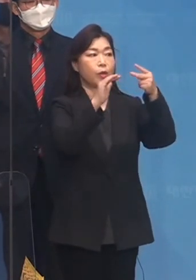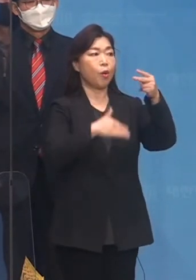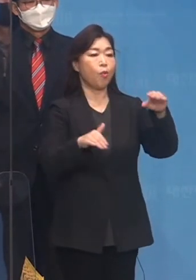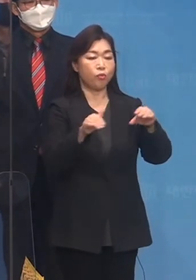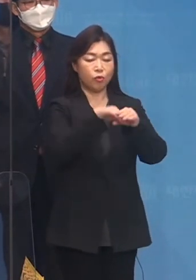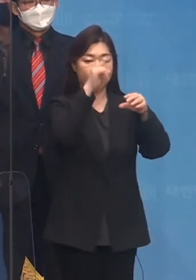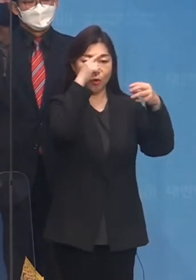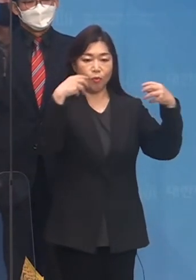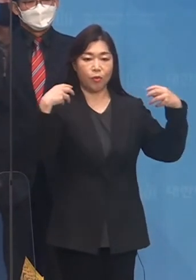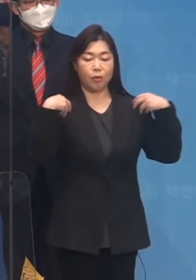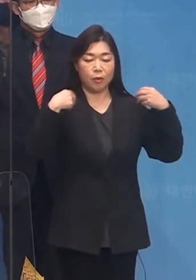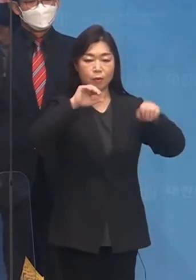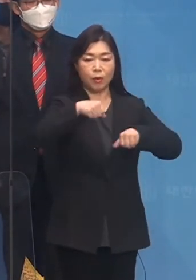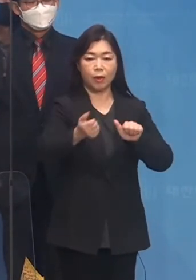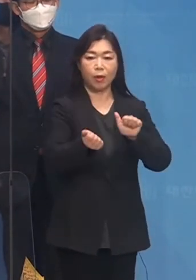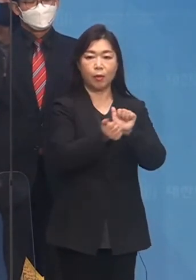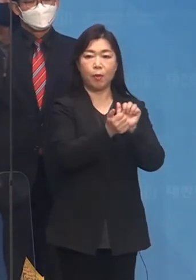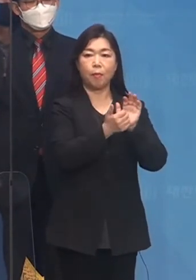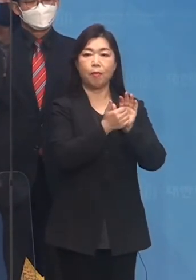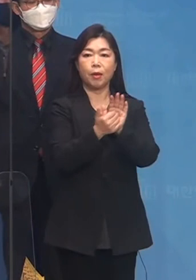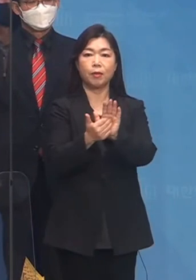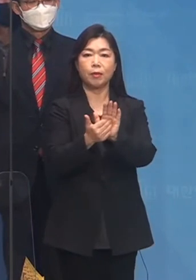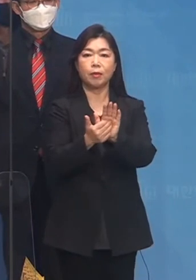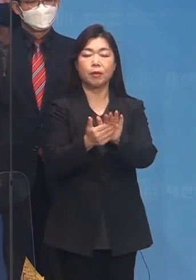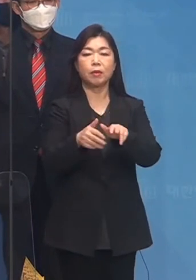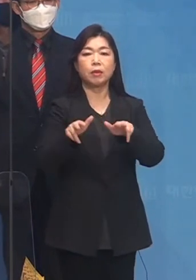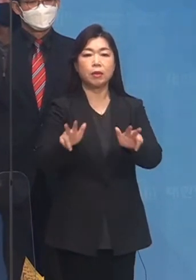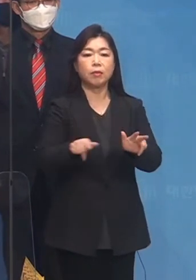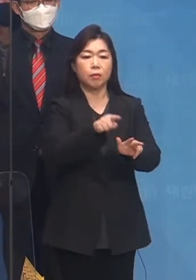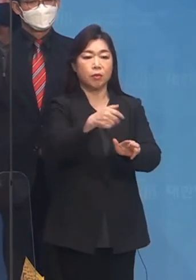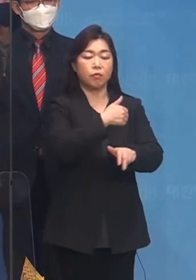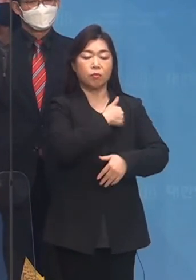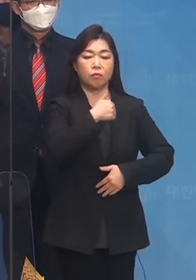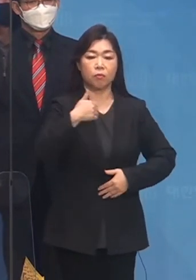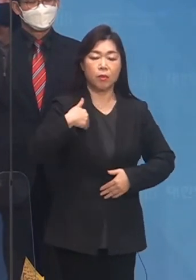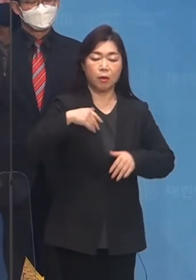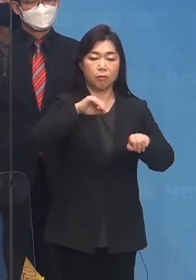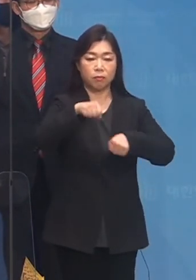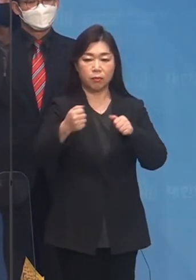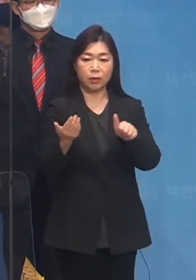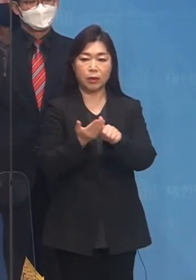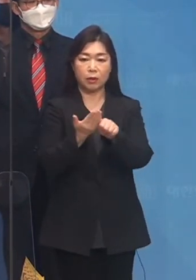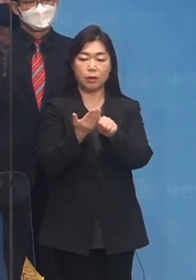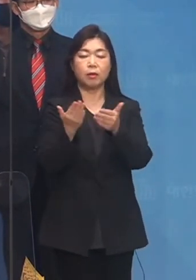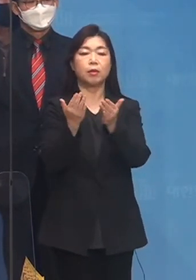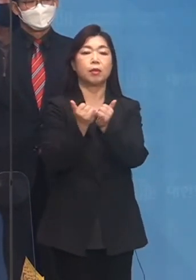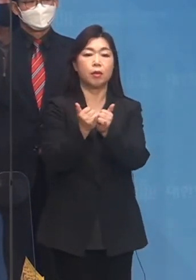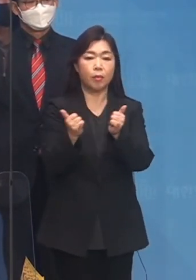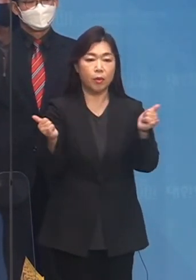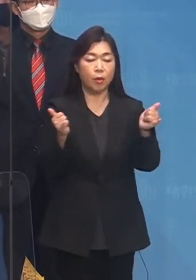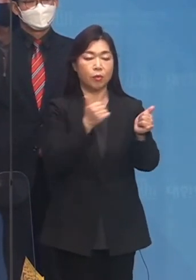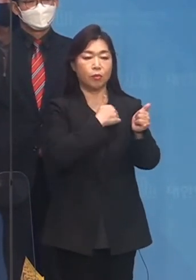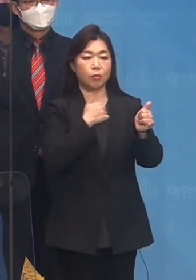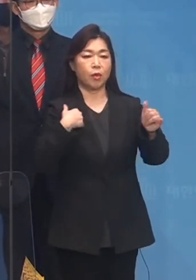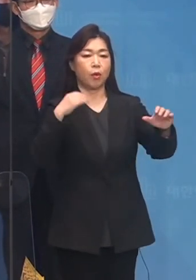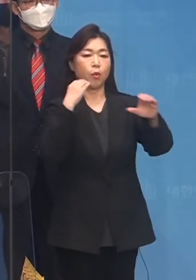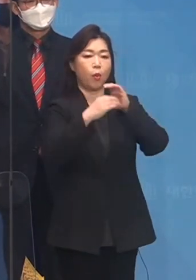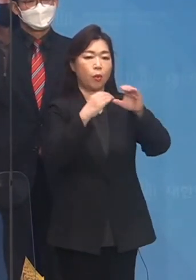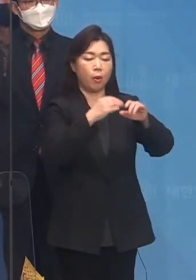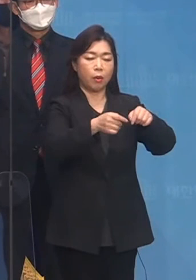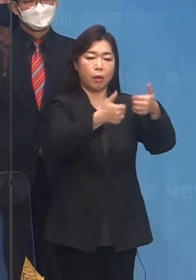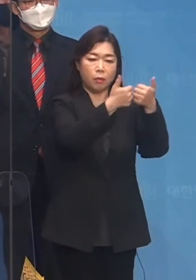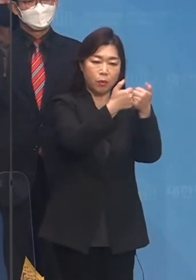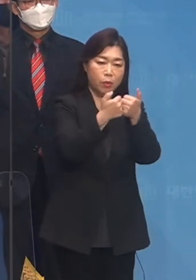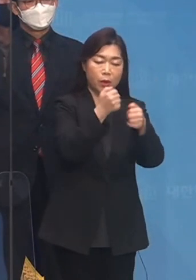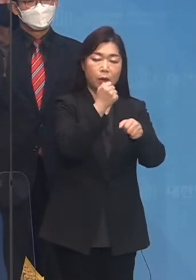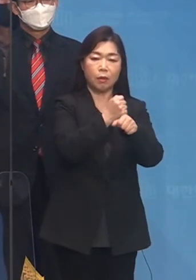정부는 가축 방역의 일선 현장에 있는 충분한 축산농가와 충분한 소통과 협의를